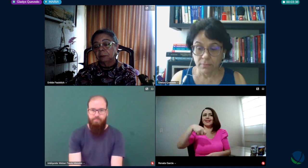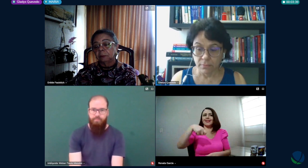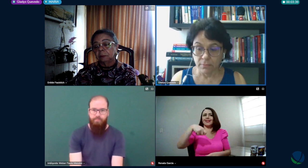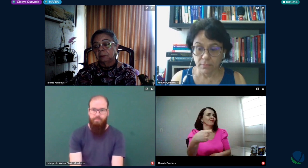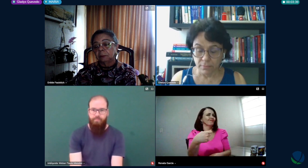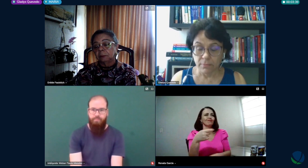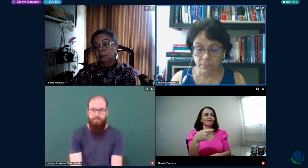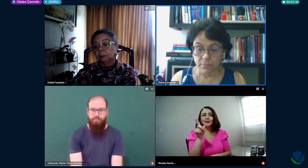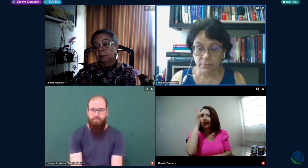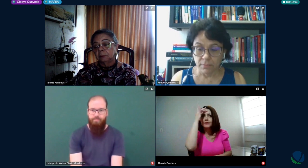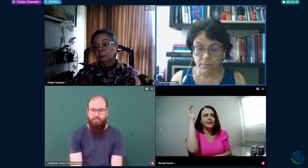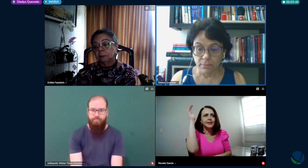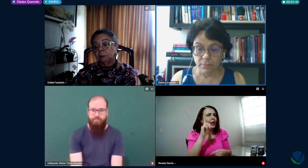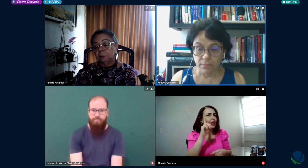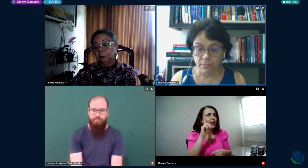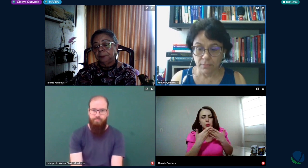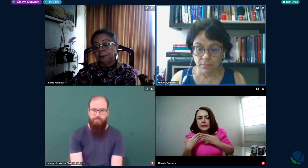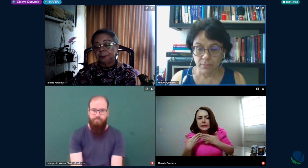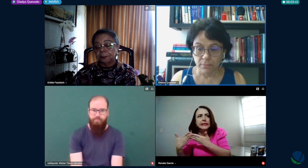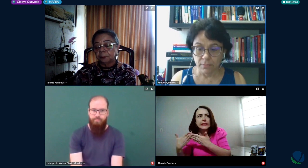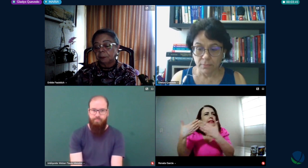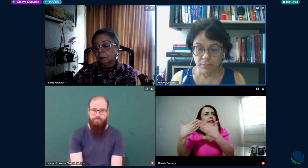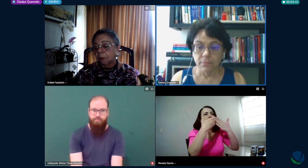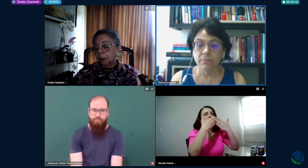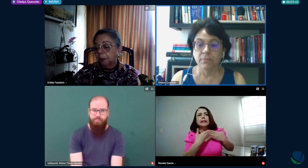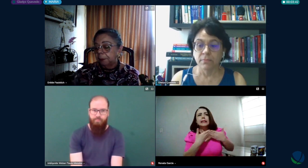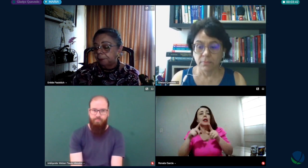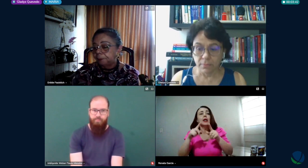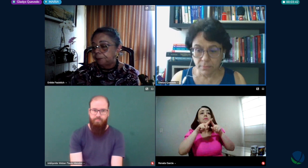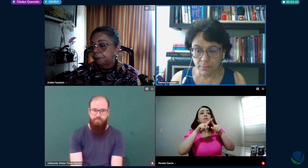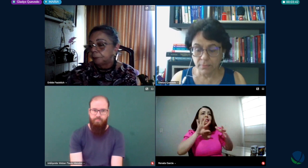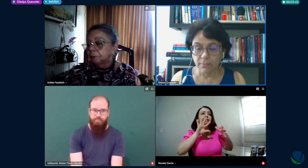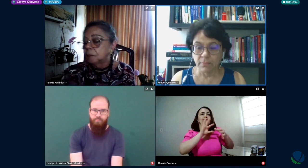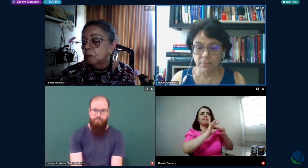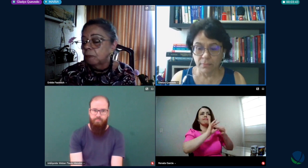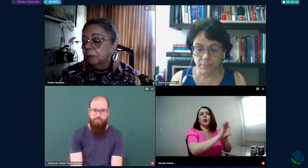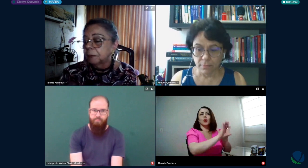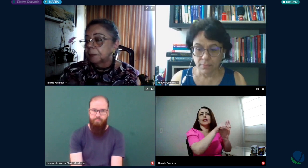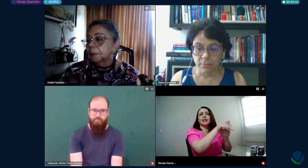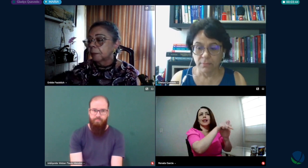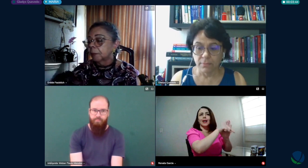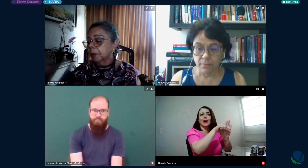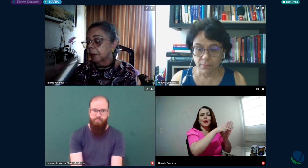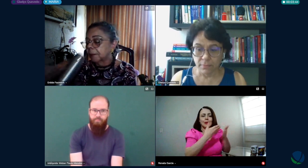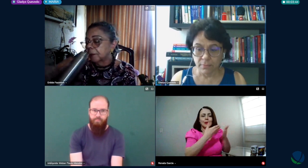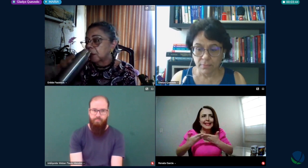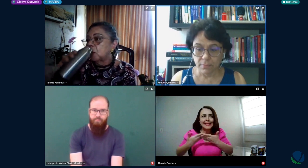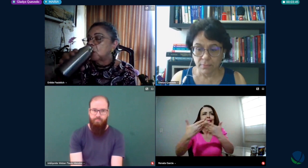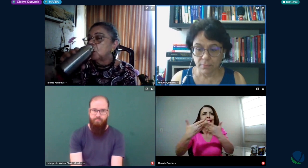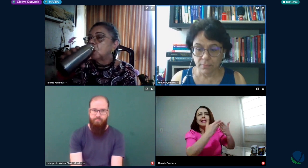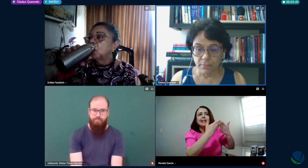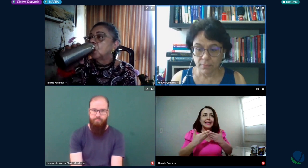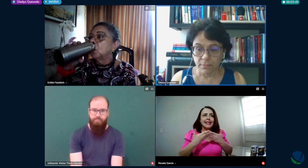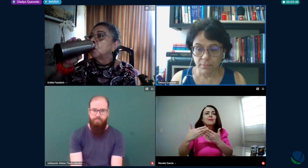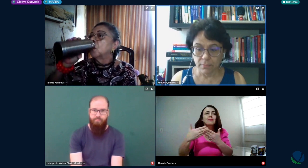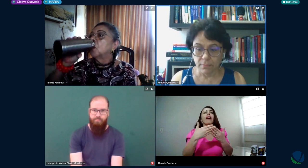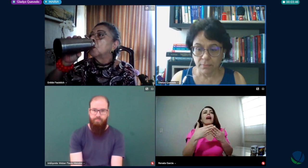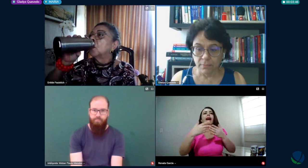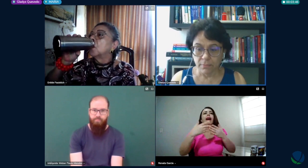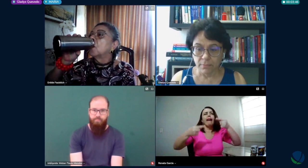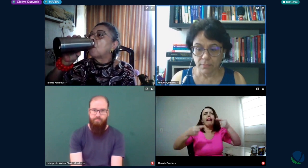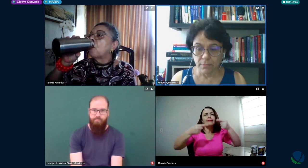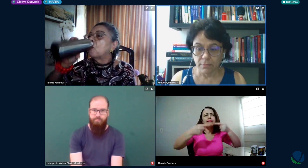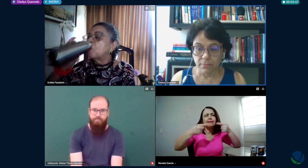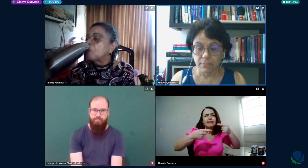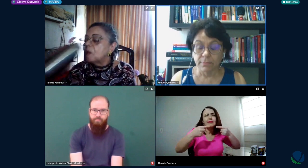pelo mundo, né? Então, não encontrei muitos sinais, e os que eu encontrei foram muito,